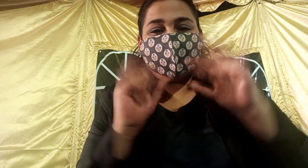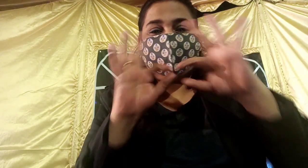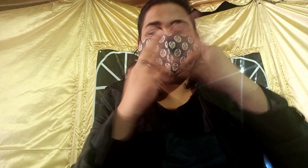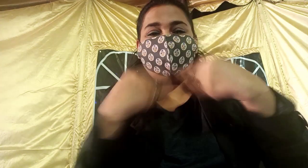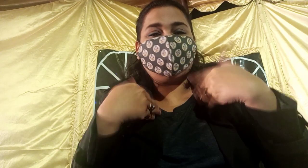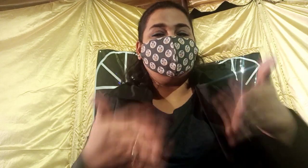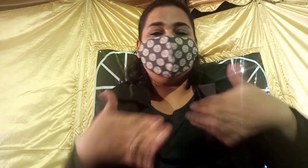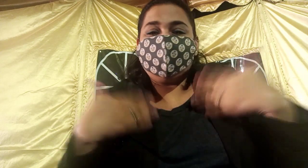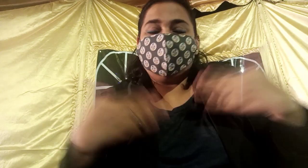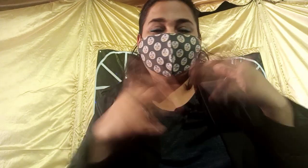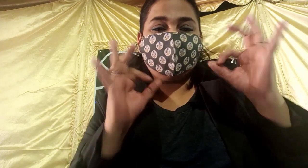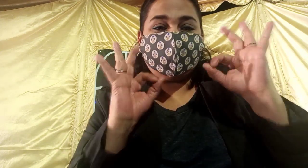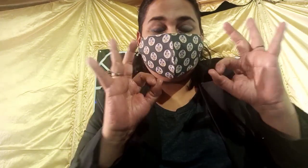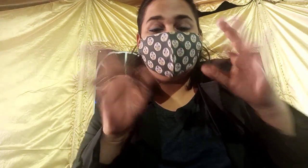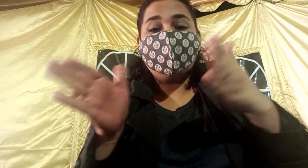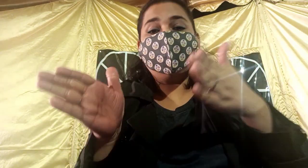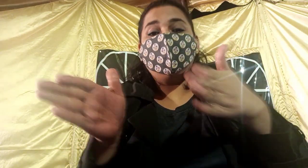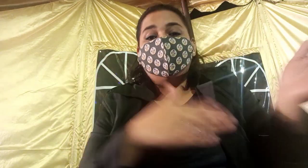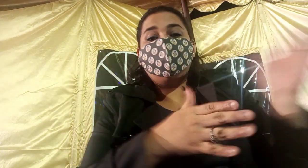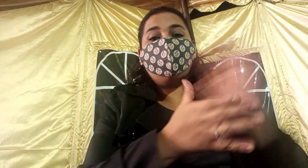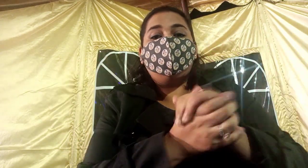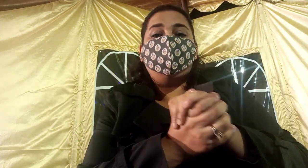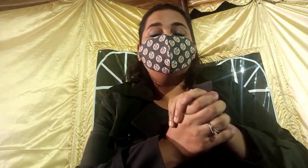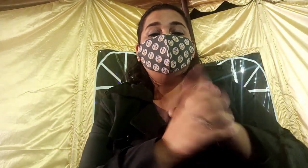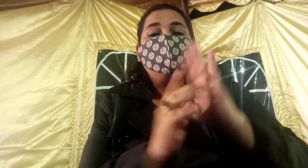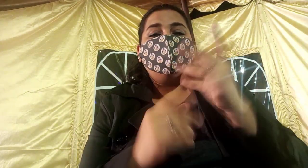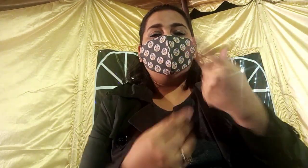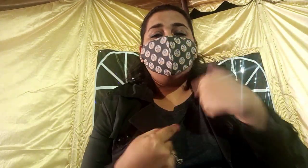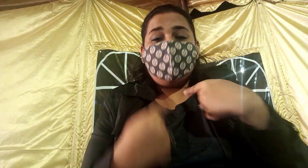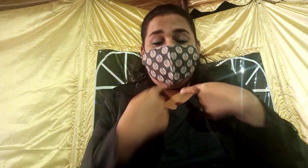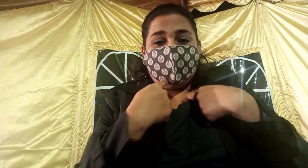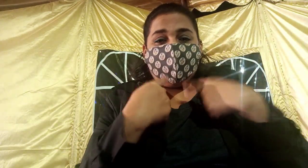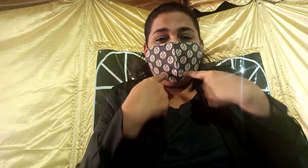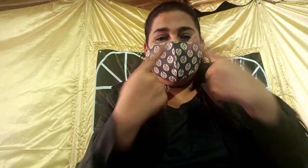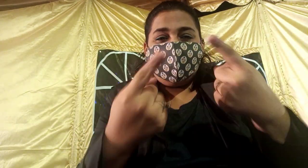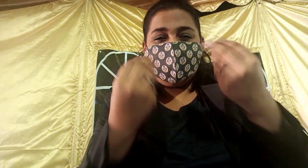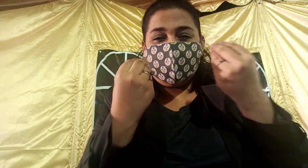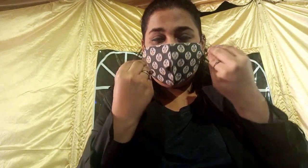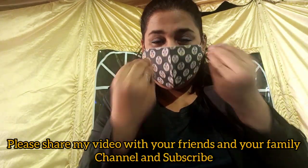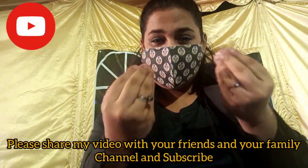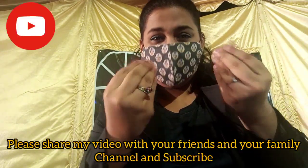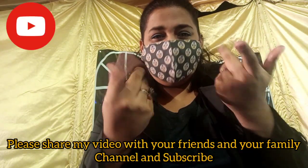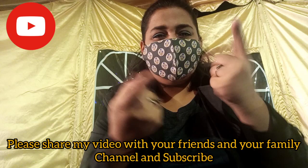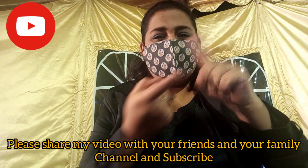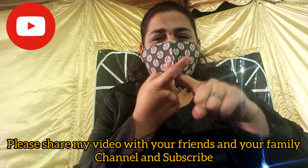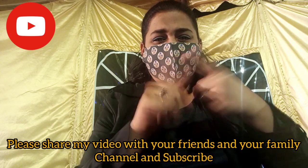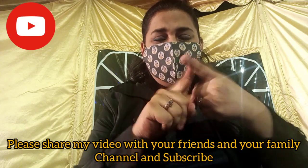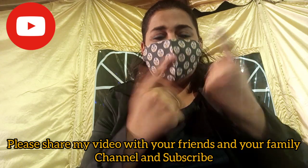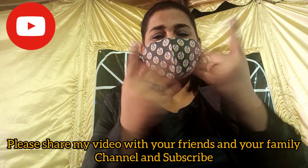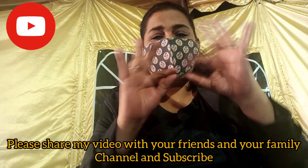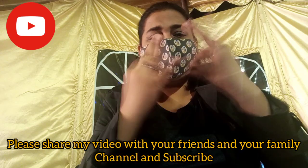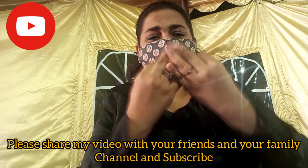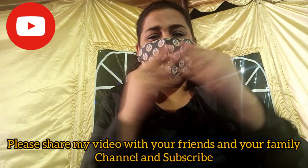हांडी चिकन कढ़ाई कितना दिया पेशावरी कढ़ाई शेरवानी कढ़ाई चिकन कढ़ाई कितना दिया 700 हाफ 700 दिए